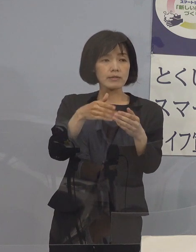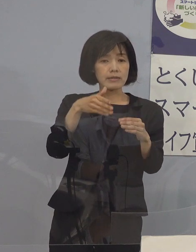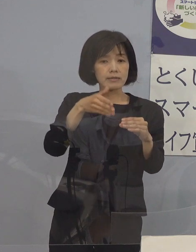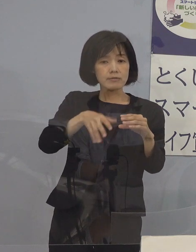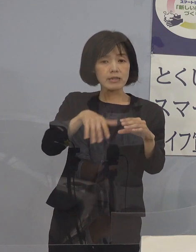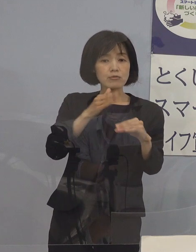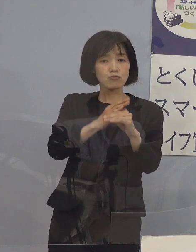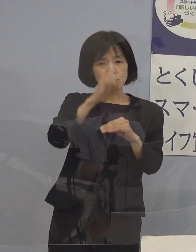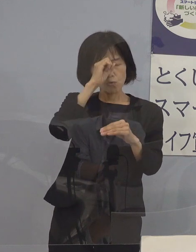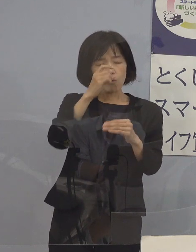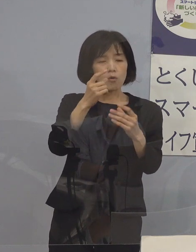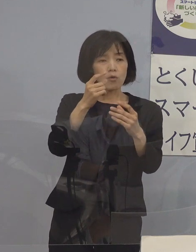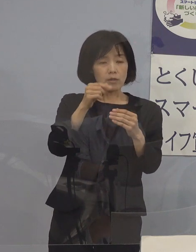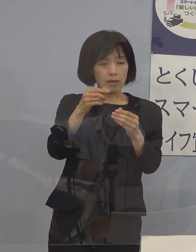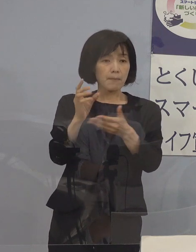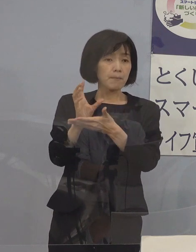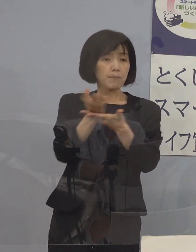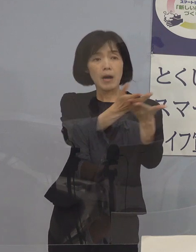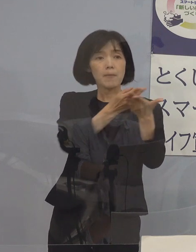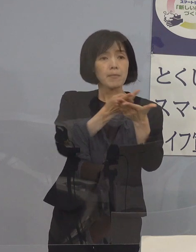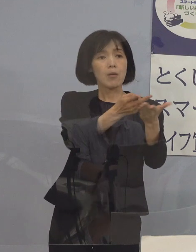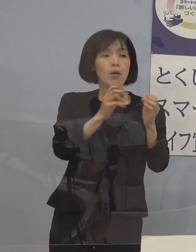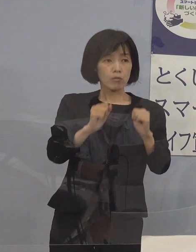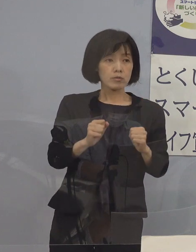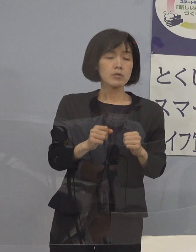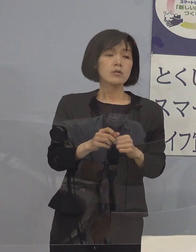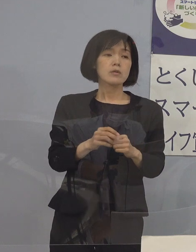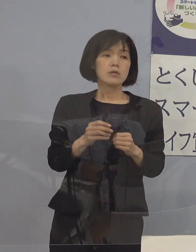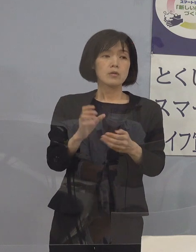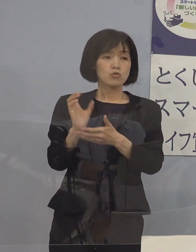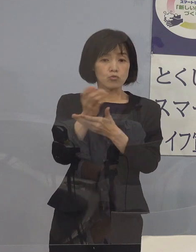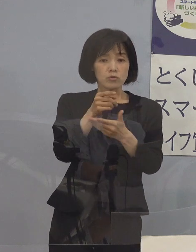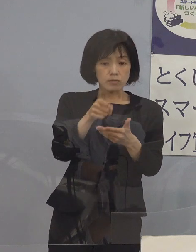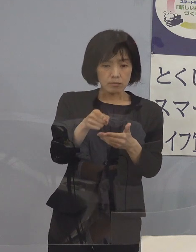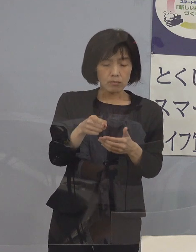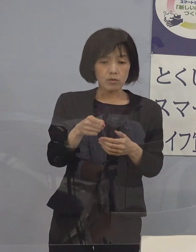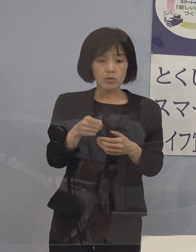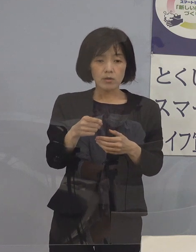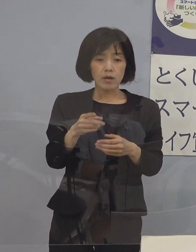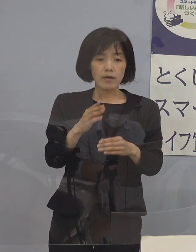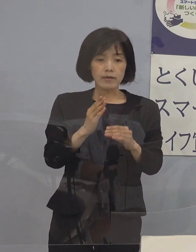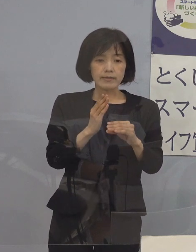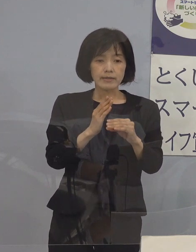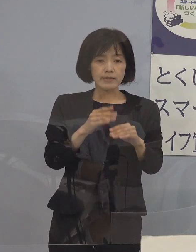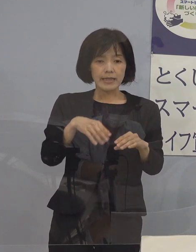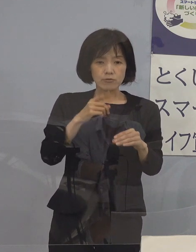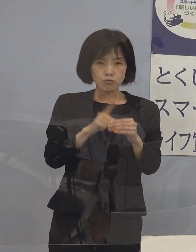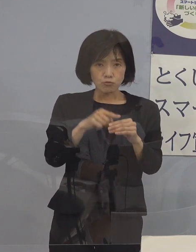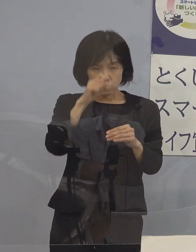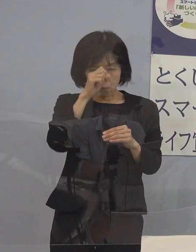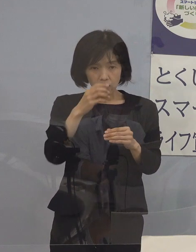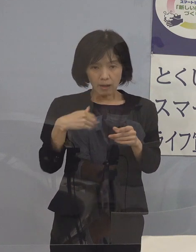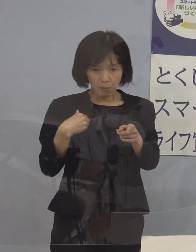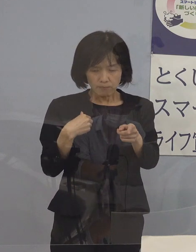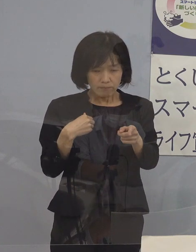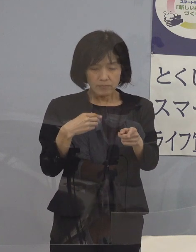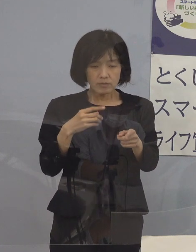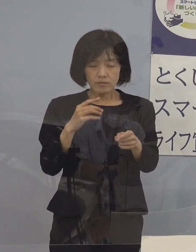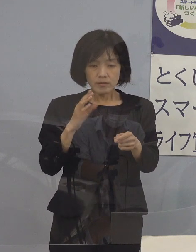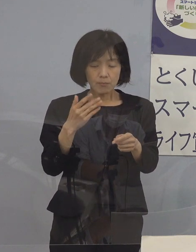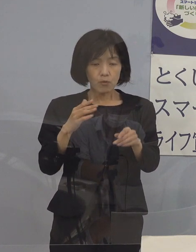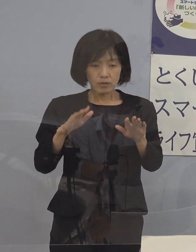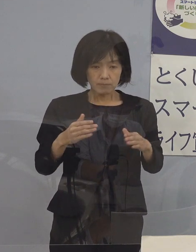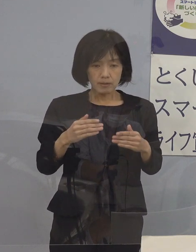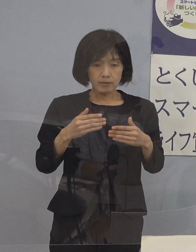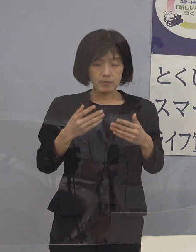ですから救急隊については熱中症であろうと思われても防御、これをしながら行くというのが今